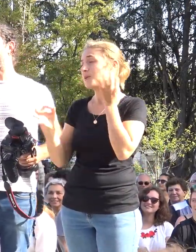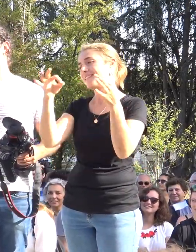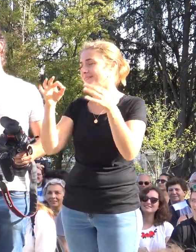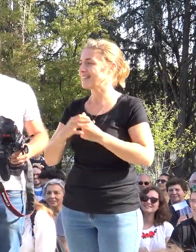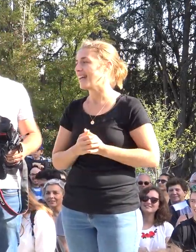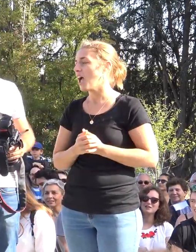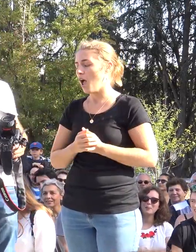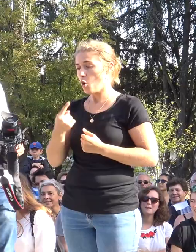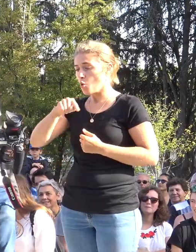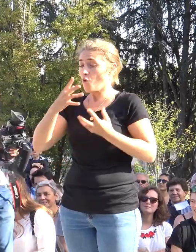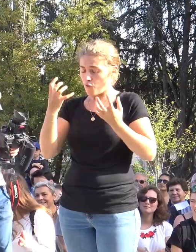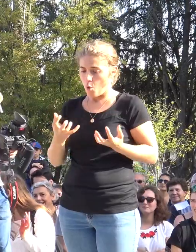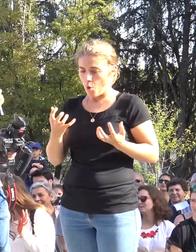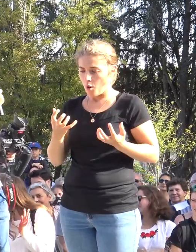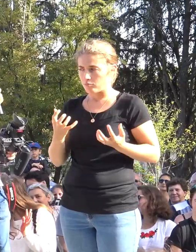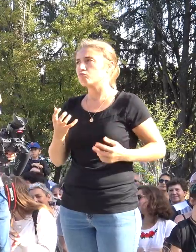Est-ce que vous voulez...